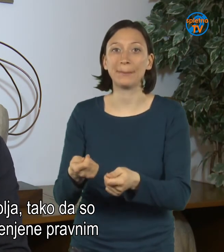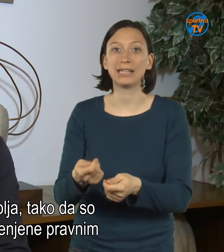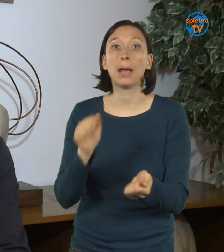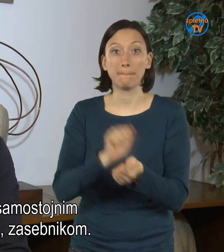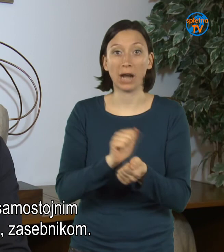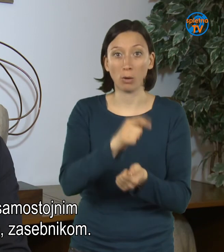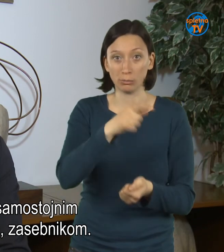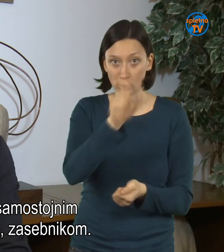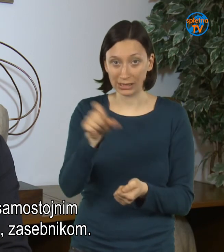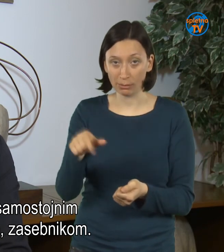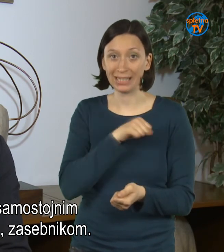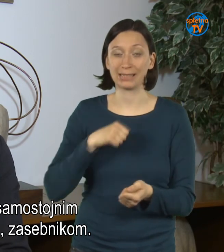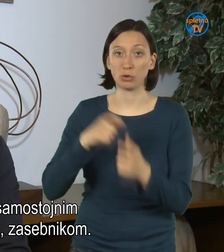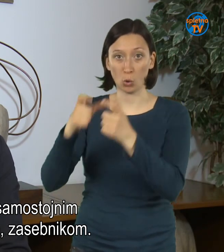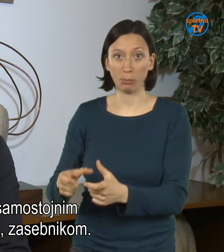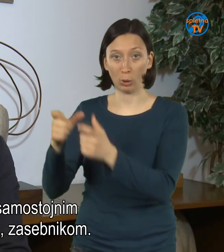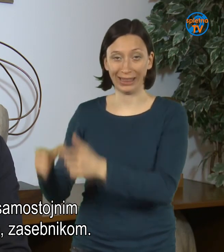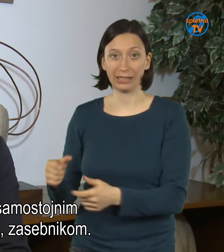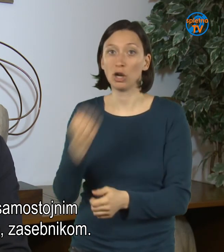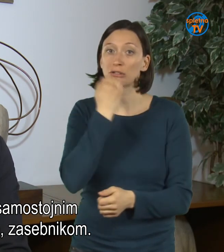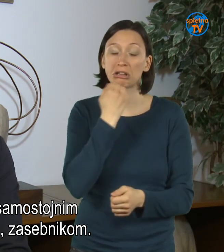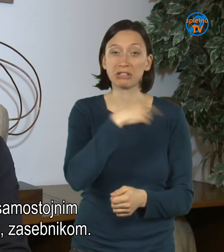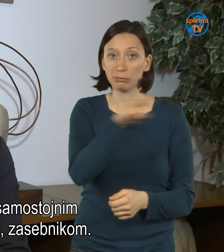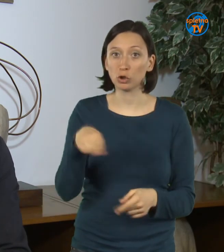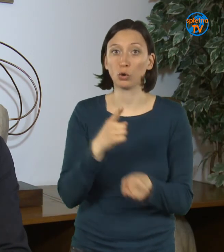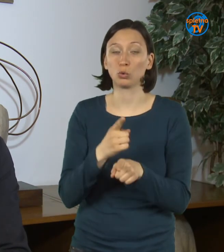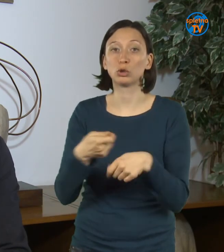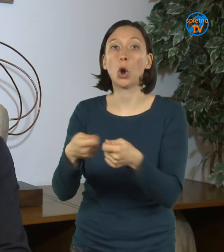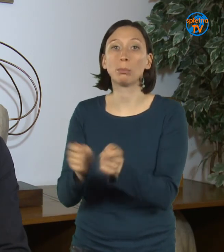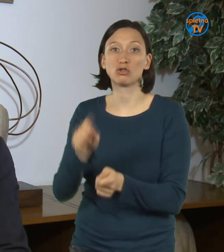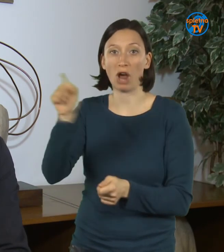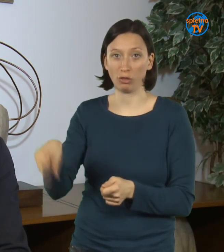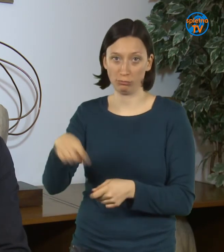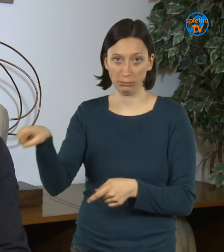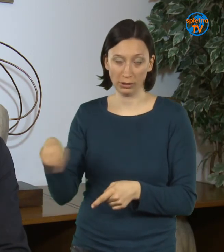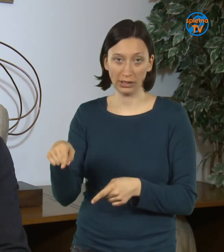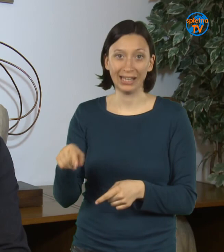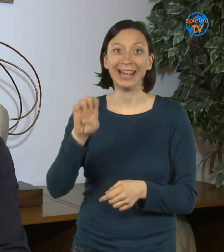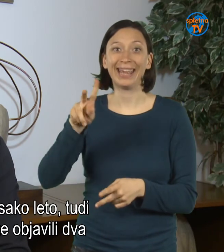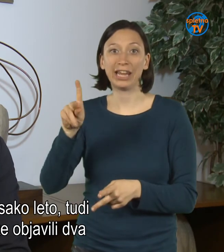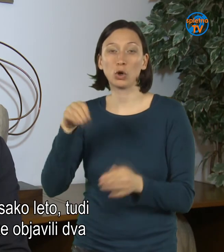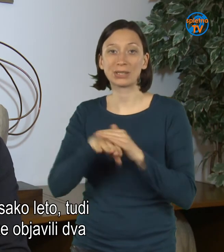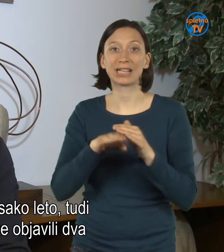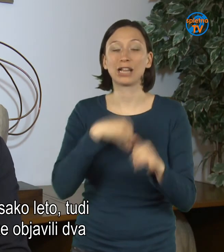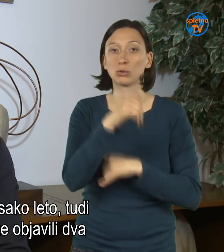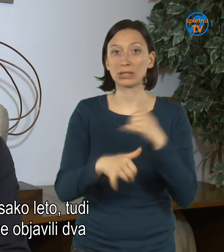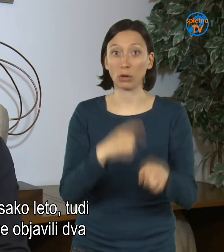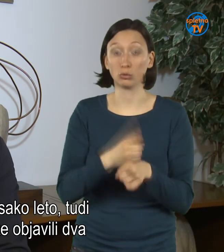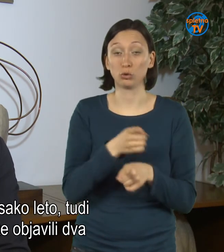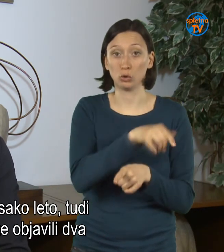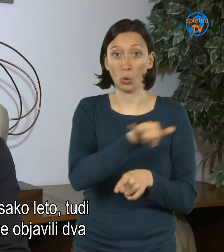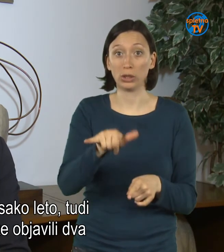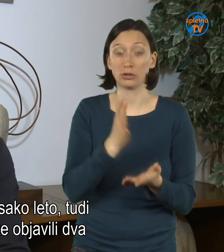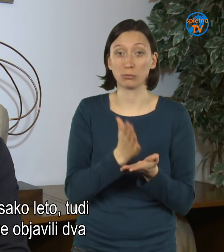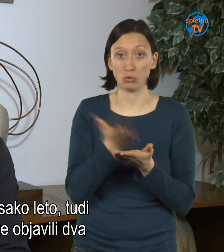namenjene in pravnim osebam, samostojnim podjetnikom, zasebnikom, kot tudi občanom. Ekosklad vsako leto, tudi